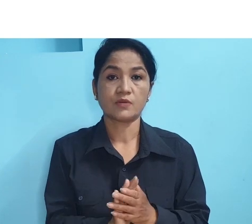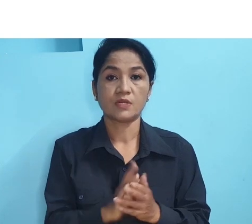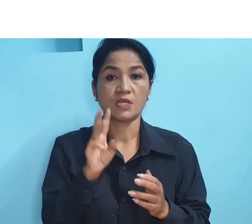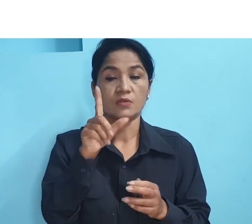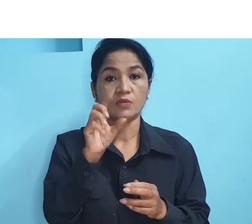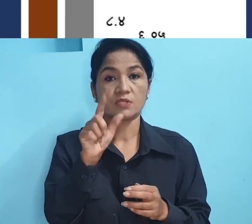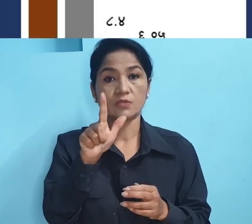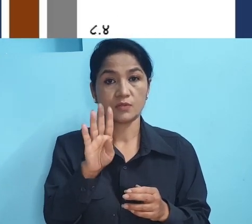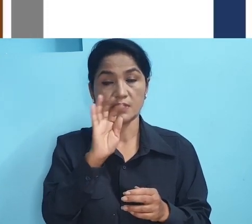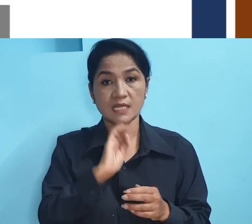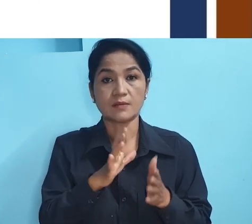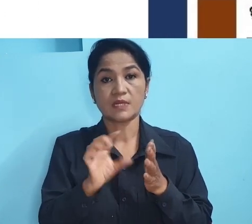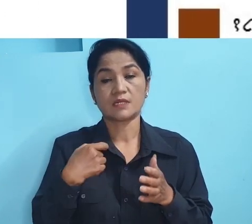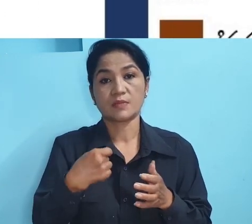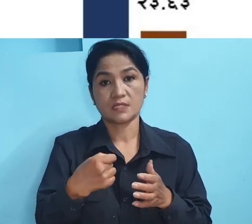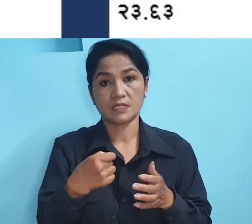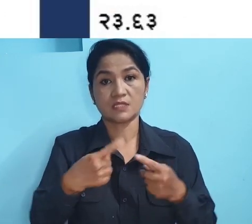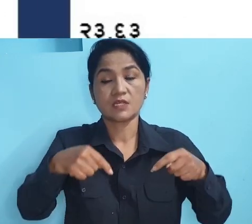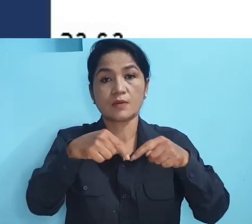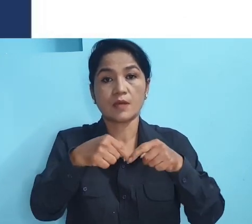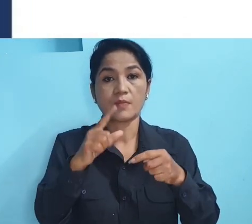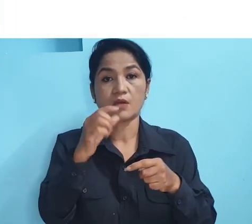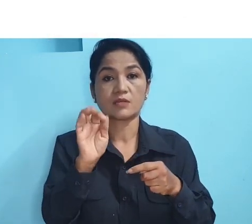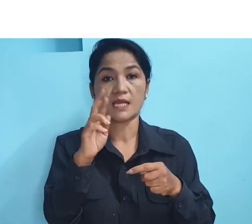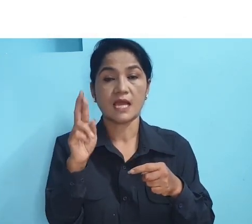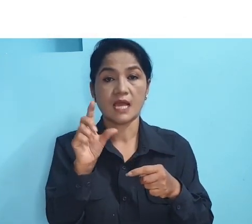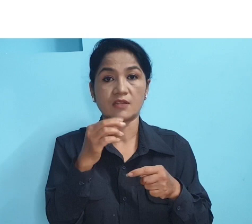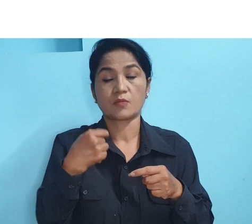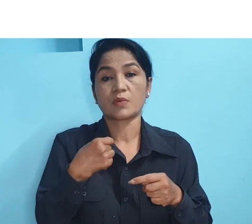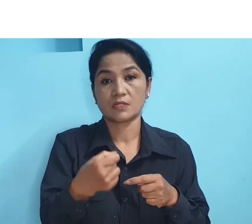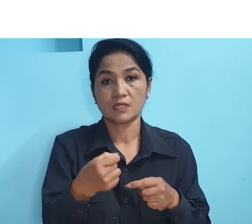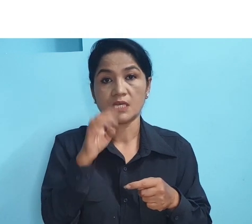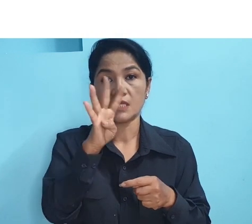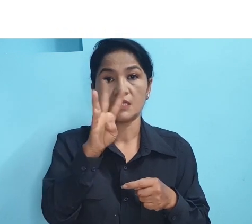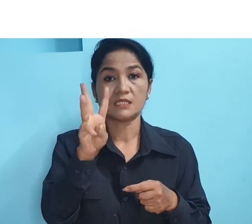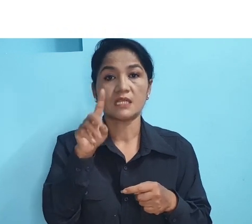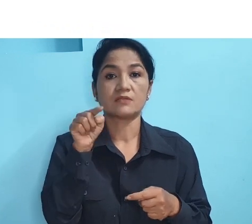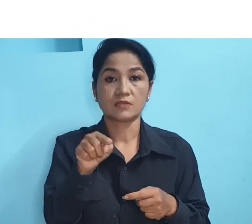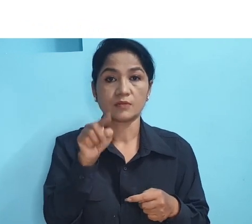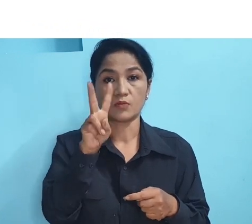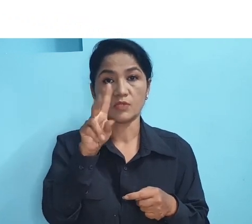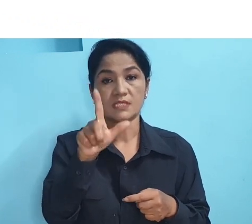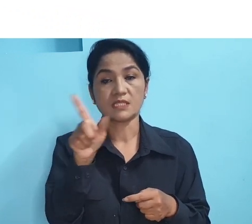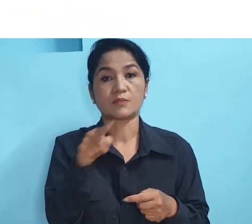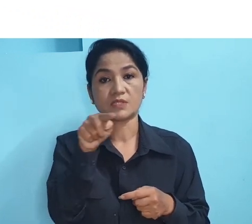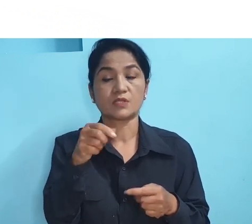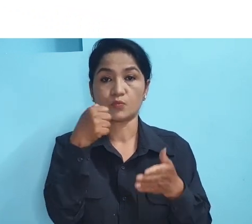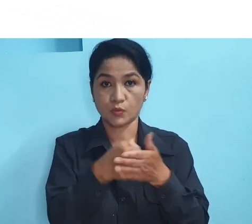42.26% पुग्यो। 2074को निर्वाचनबाट प्रतिनिधि सभामा खस आर्यको प्रतिनिधित्व